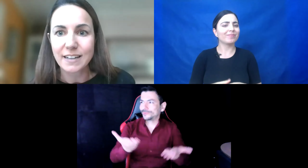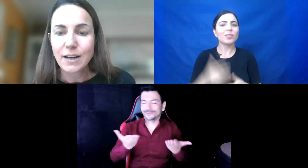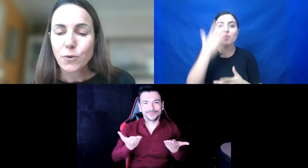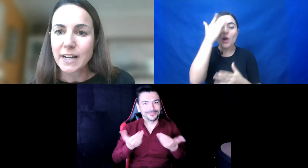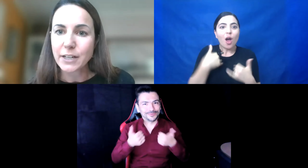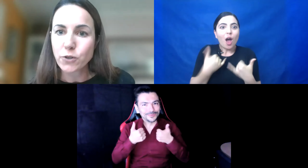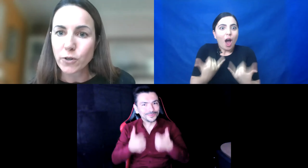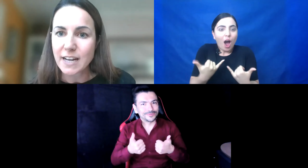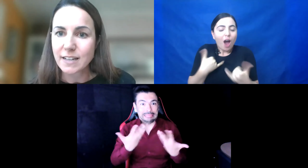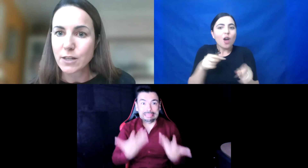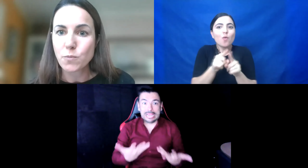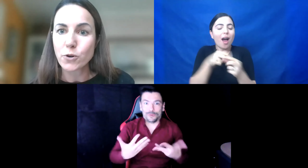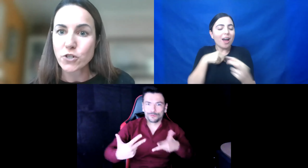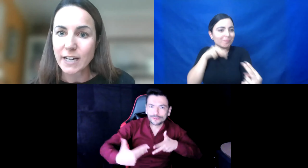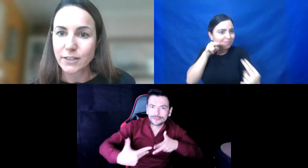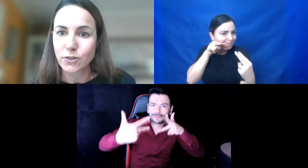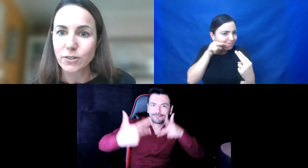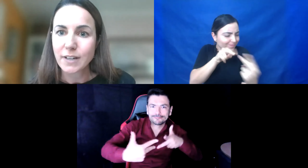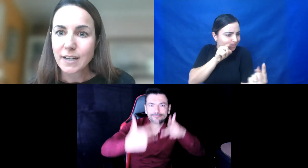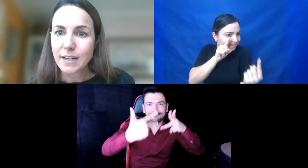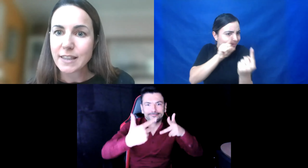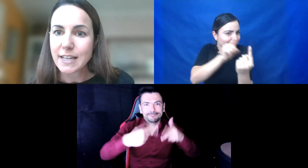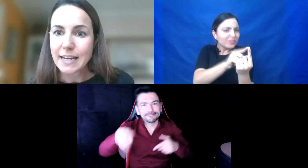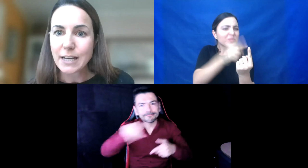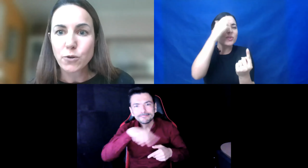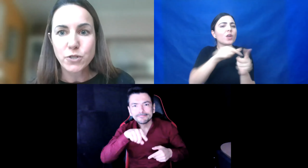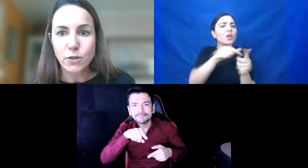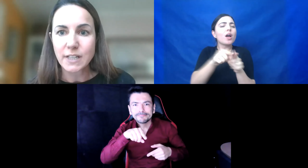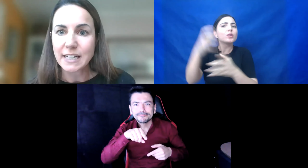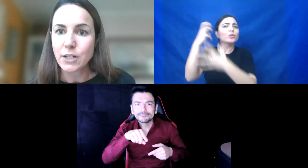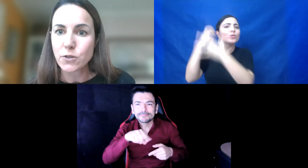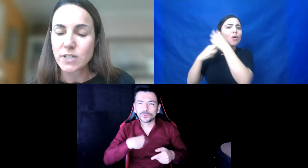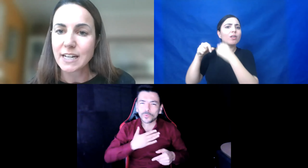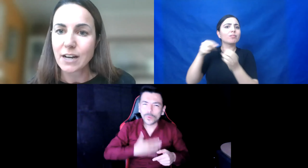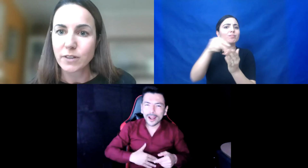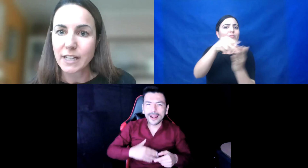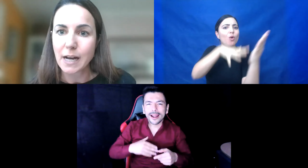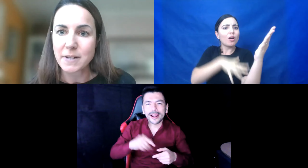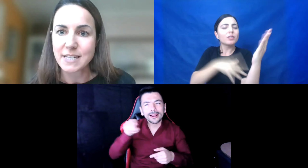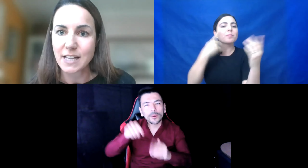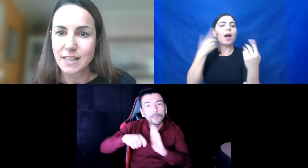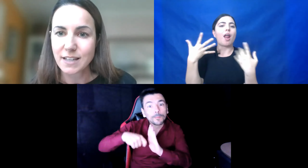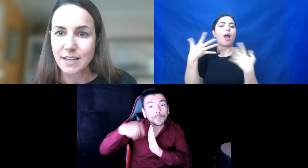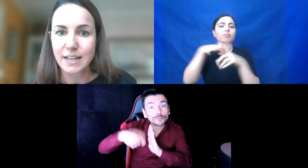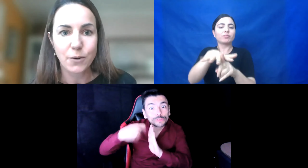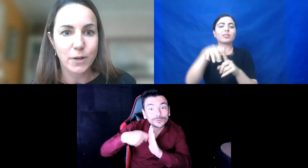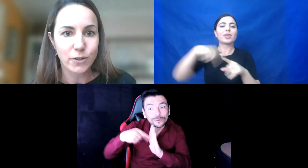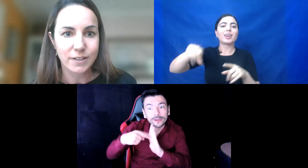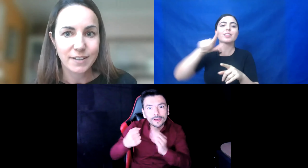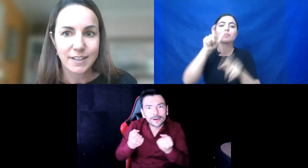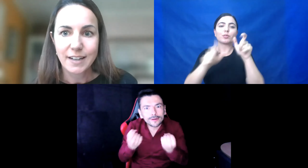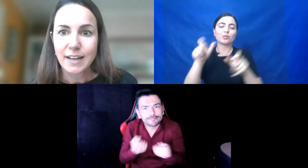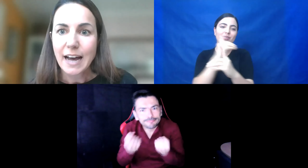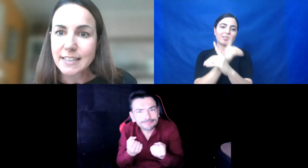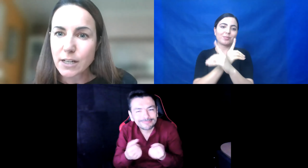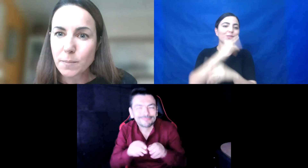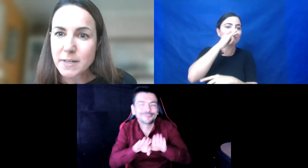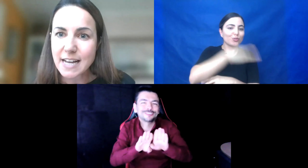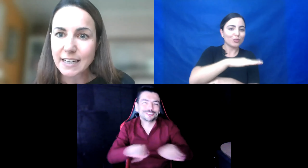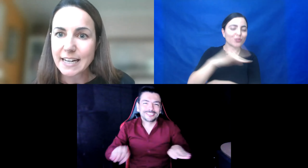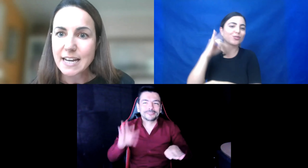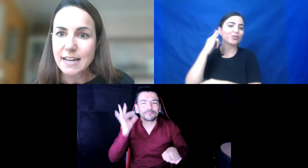cerca una historia de un proyecto de la inclusión de niños y niñas con discapacidad en Ecuador.